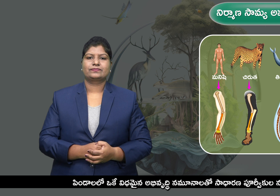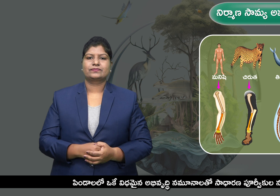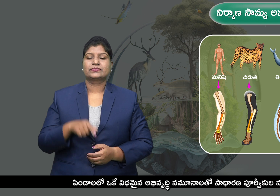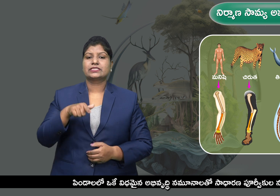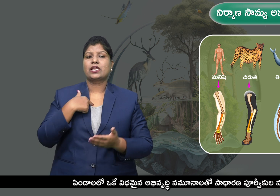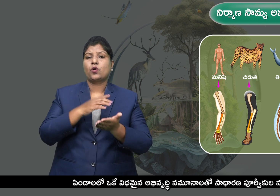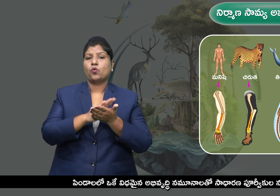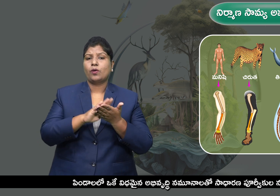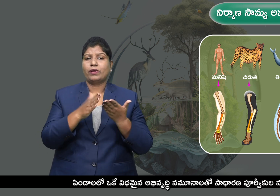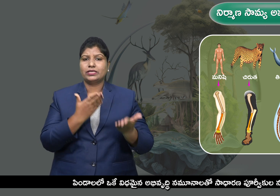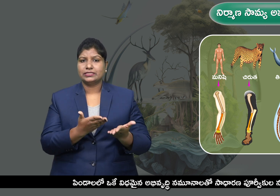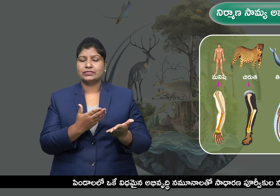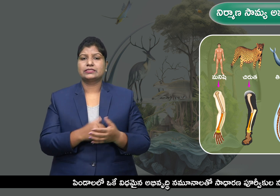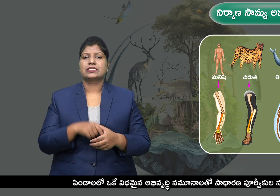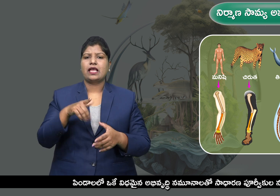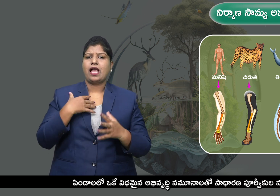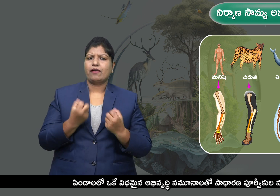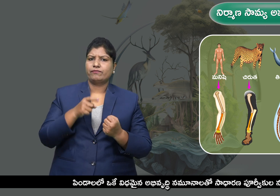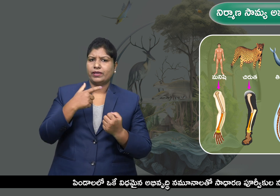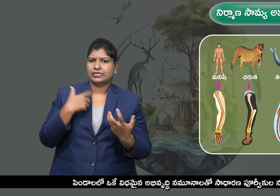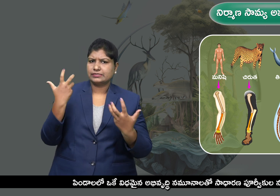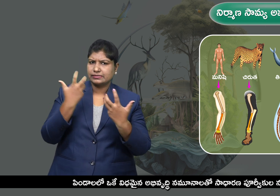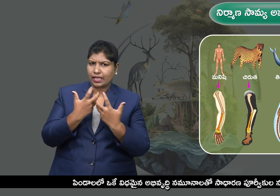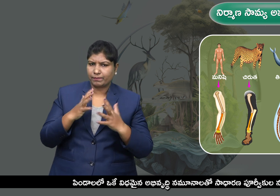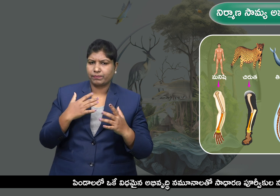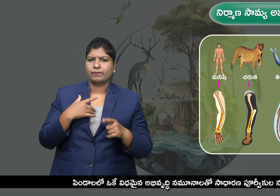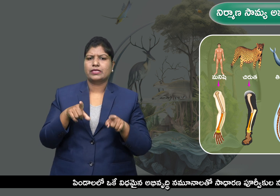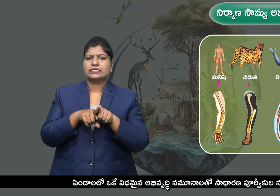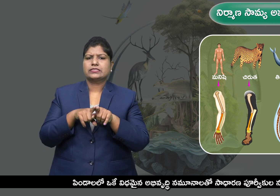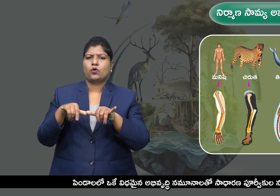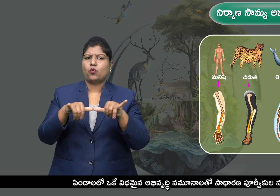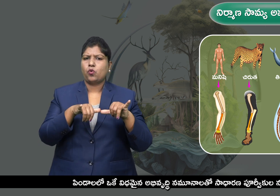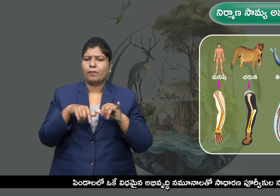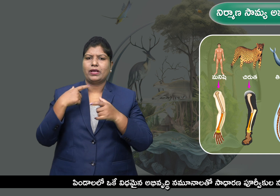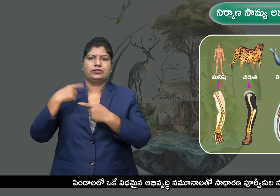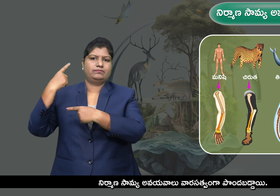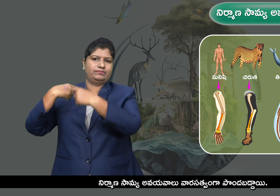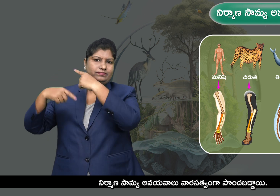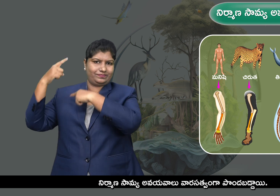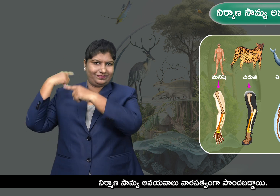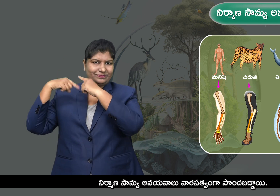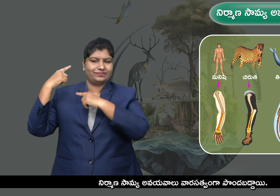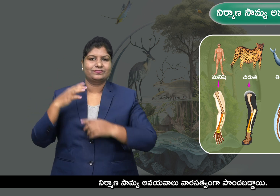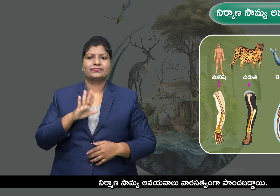పిండాలలో ఒకే విధమైన అభివృద్ధి నమూనాలతో సాధారణ పూర్వీకుల నుండి నిర్మాణ సామ్య